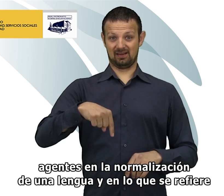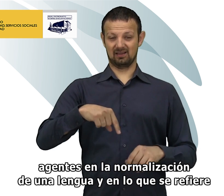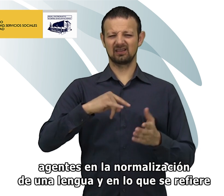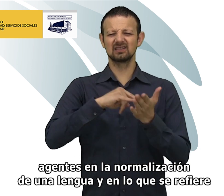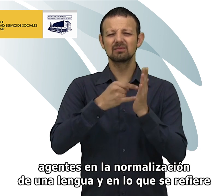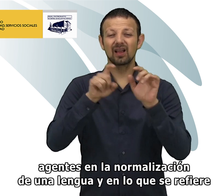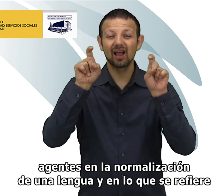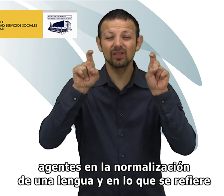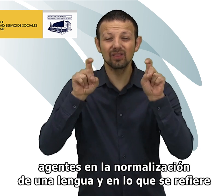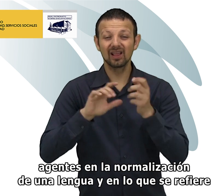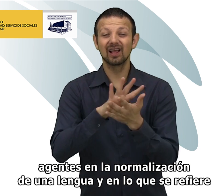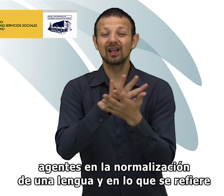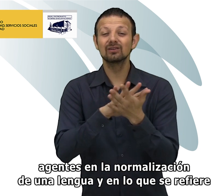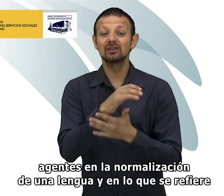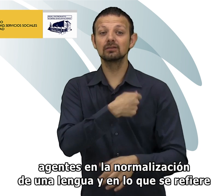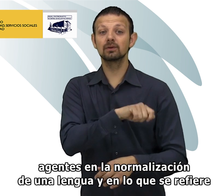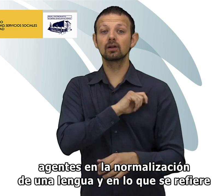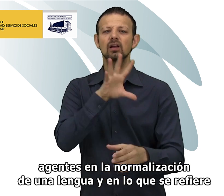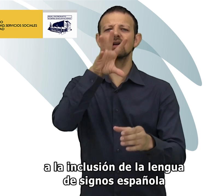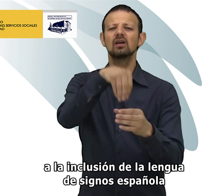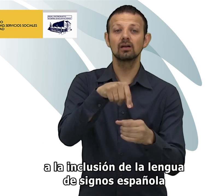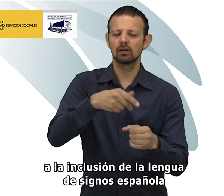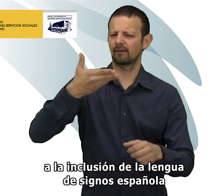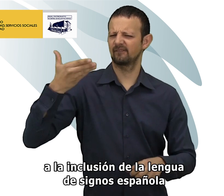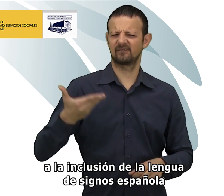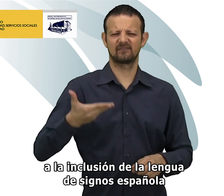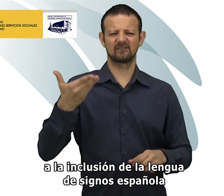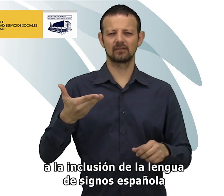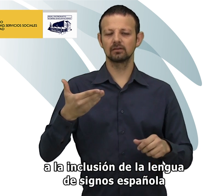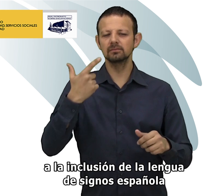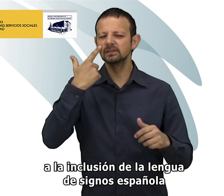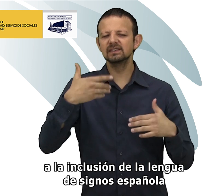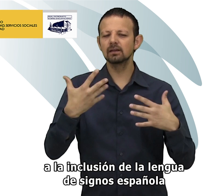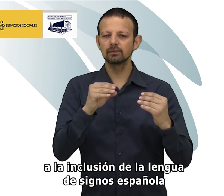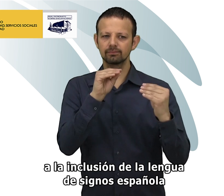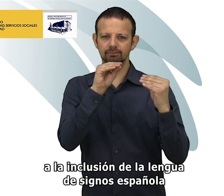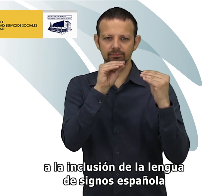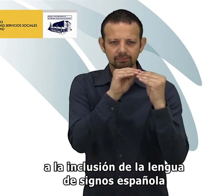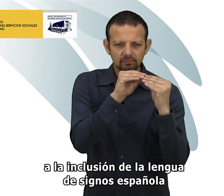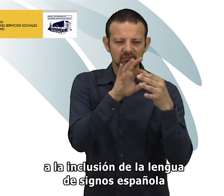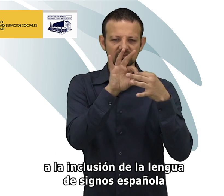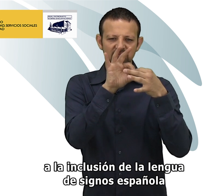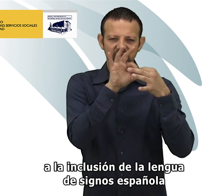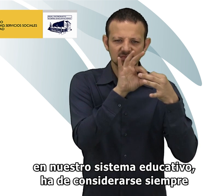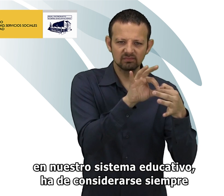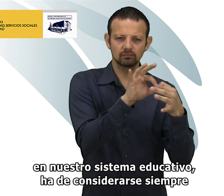lengua, y en lo que se refiere a la inclusión de la lengua de signos española en nuestro sistema educativo. Ha de